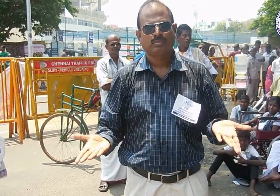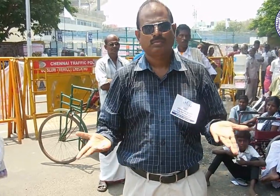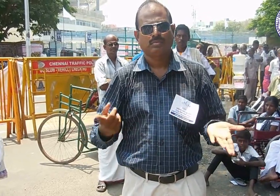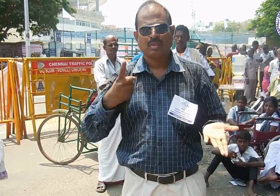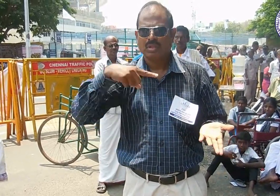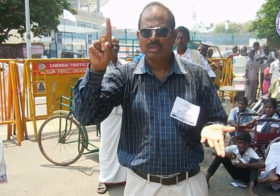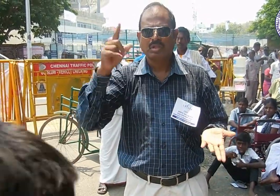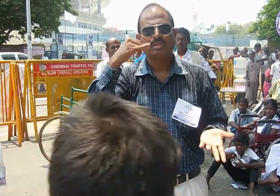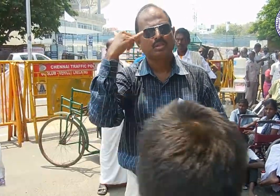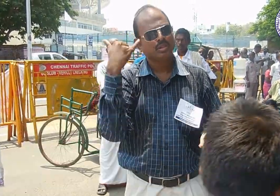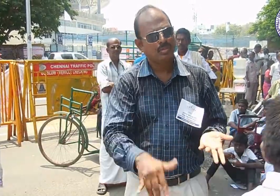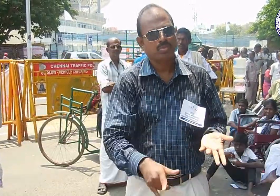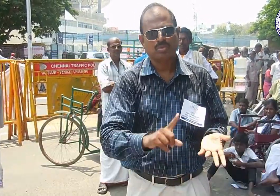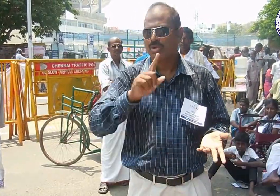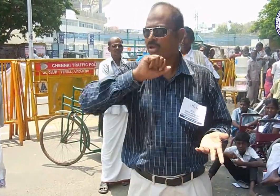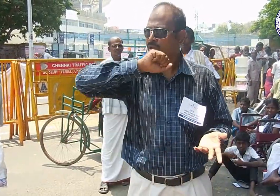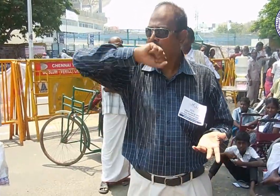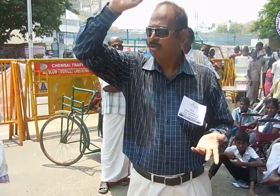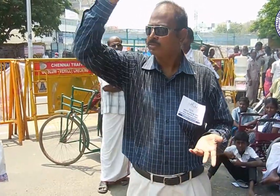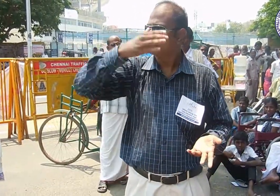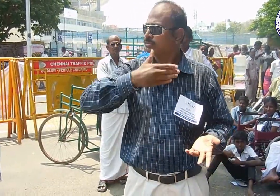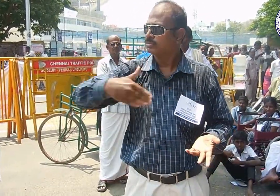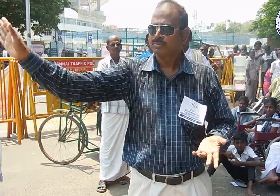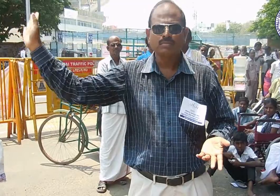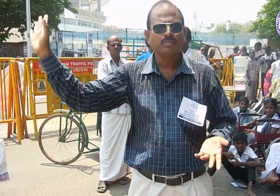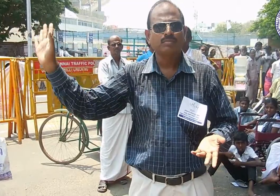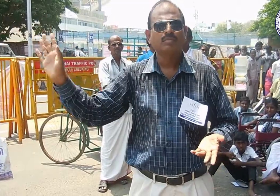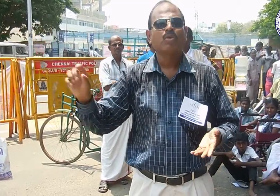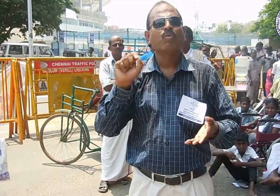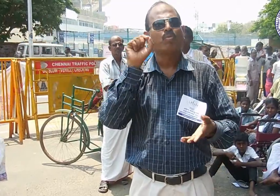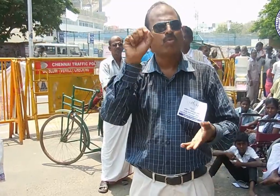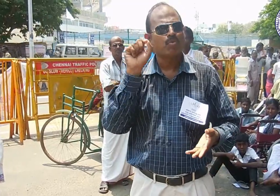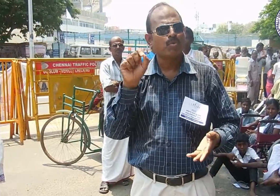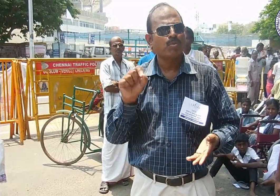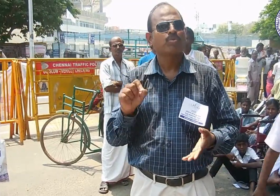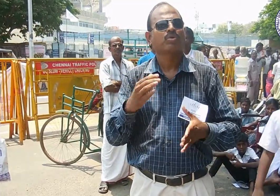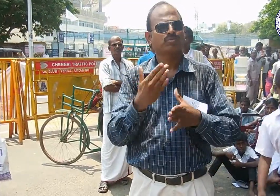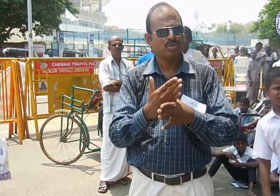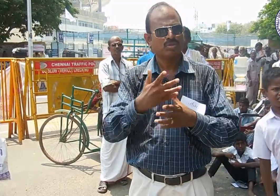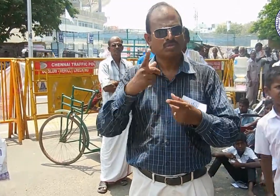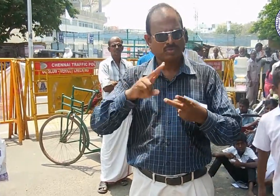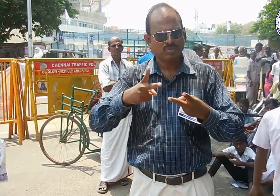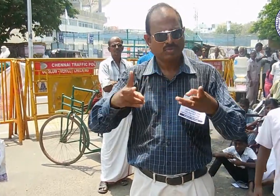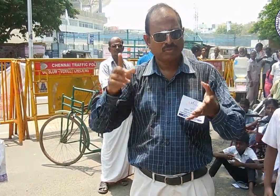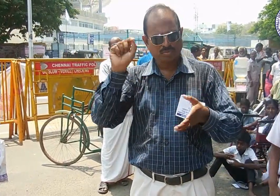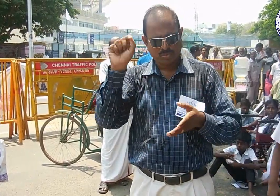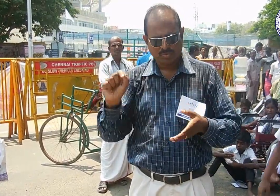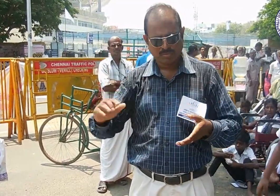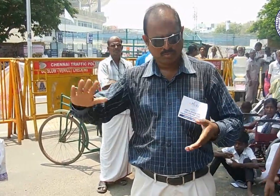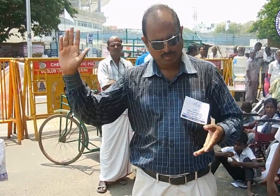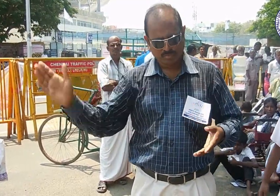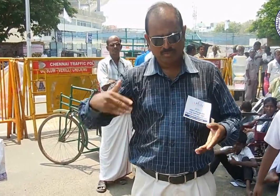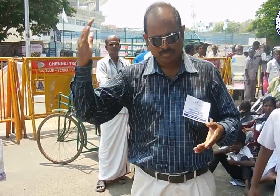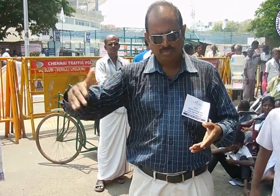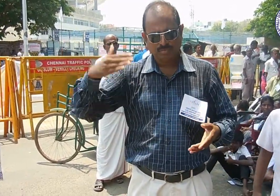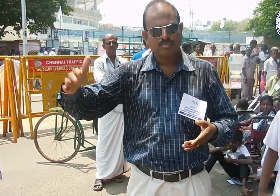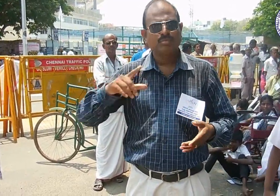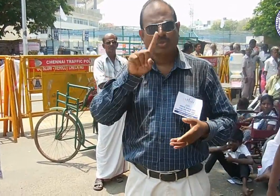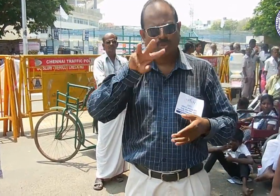விஷயம் 3வது பாத்தீங்கன்னா 40% ஓனம் உள்ள அனைவருக்கும் உதவித்தொகை வழங்கிட வேண்டும் ஆமாங்க நம்முடைய